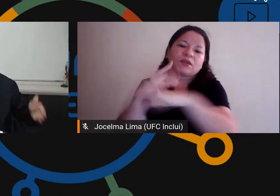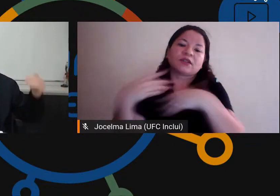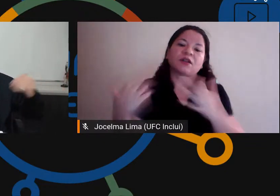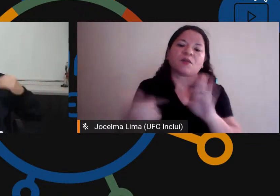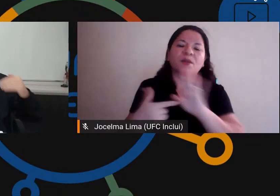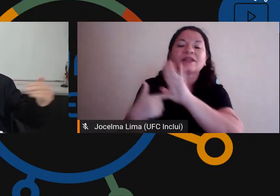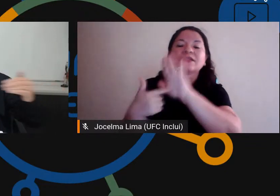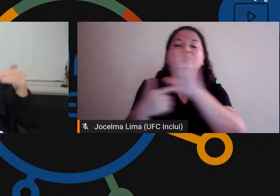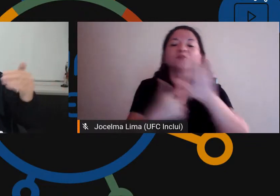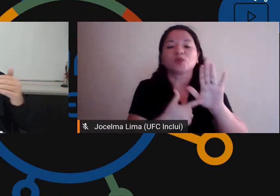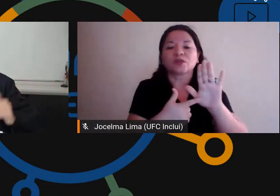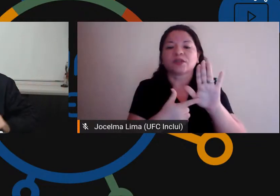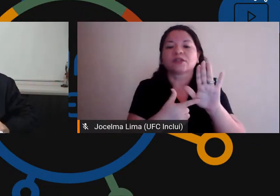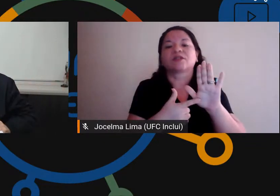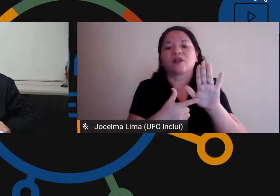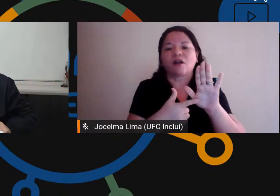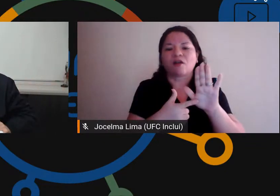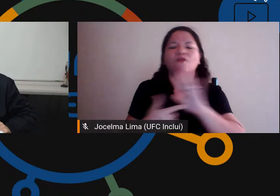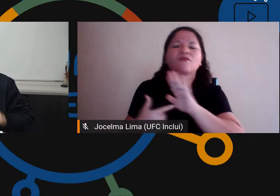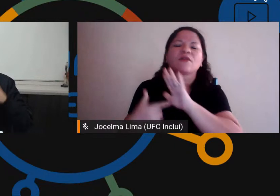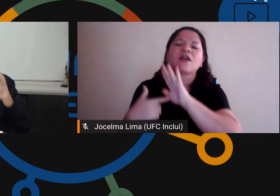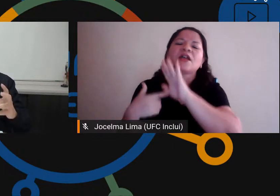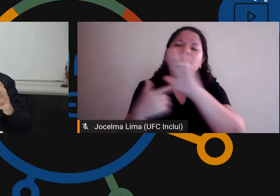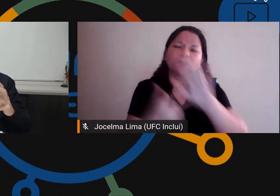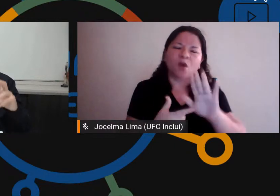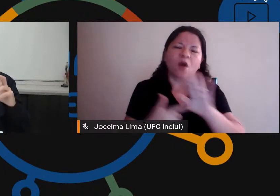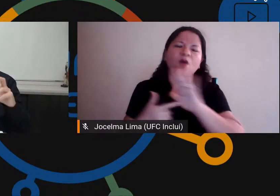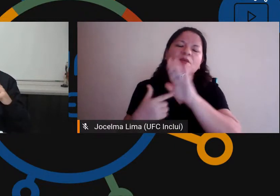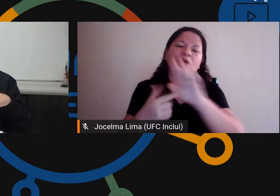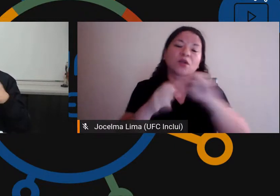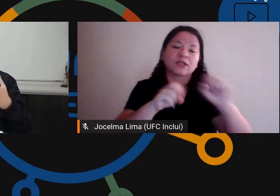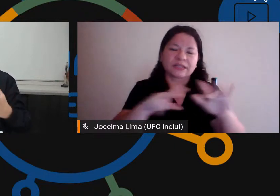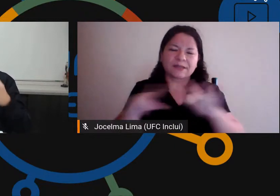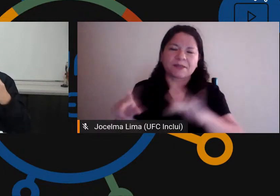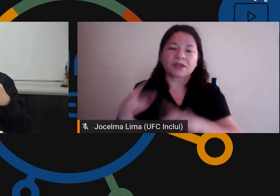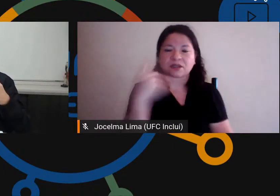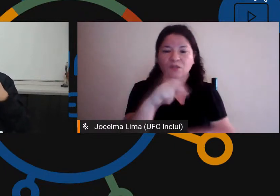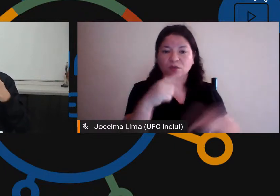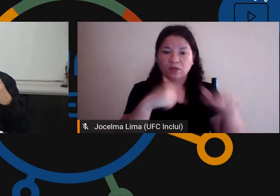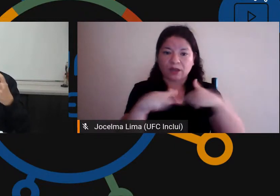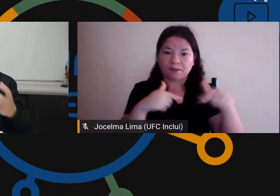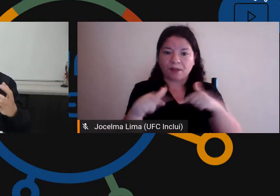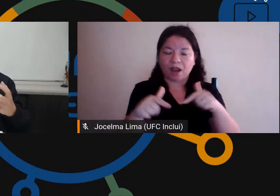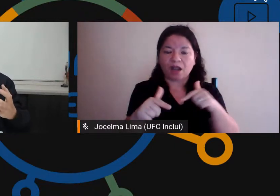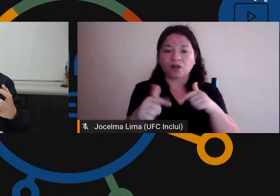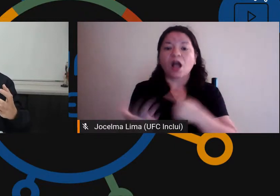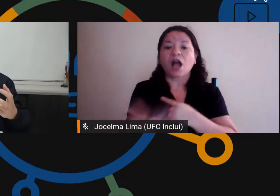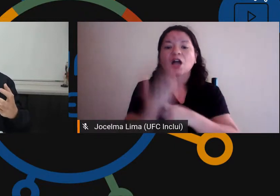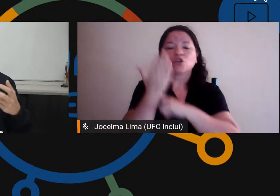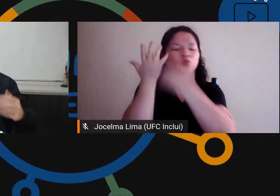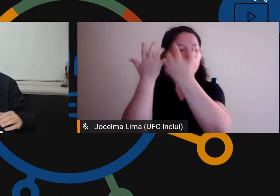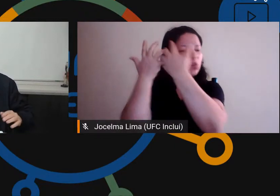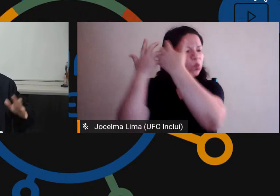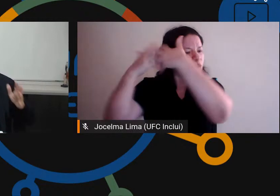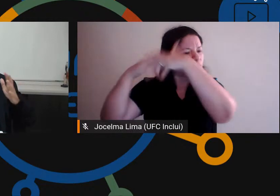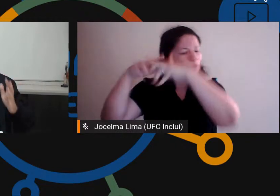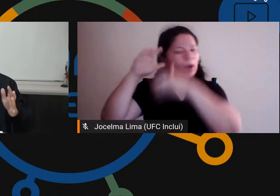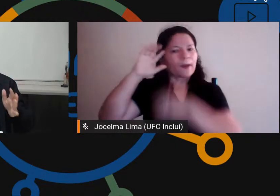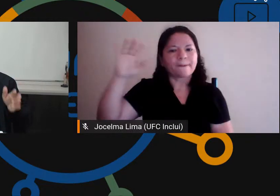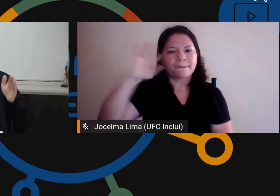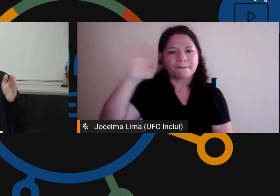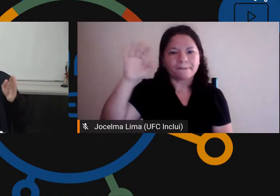Em uma semana, você faz várias exposições do seu trabalho. Isso te amadurece no pensamento do seu trabalho. Não dá para